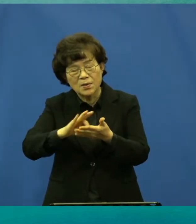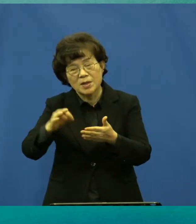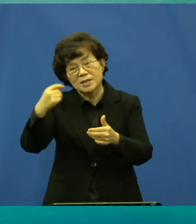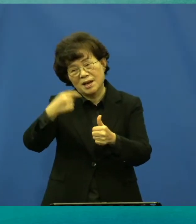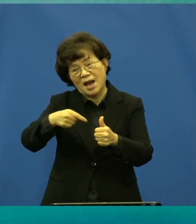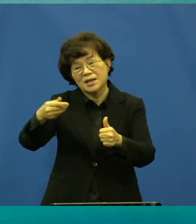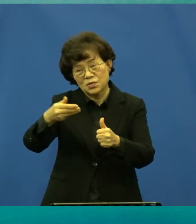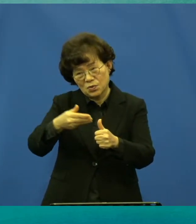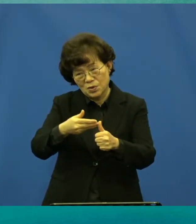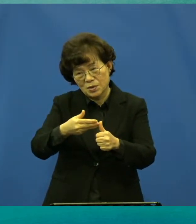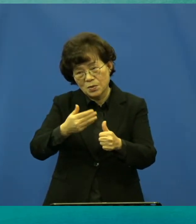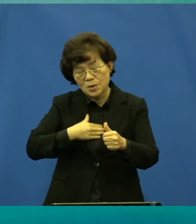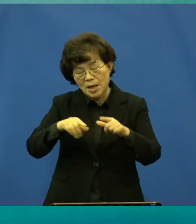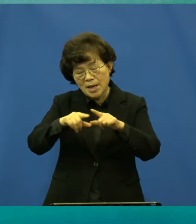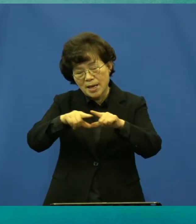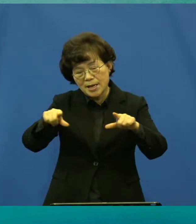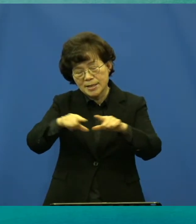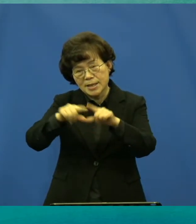하나님은 우리의 일상의 별별 것을 이용하여 말씀하십니다.